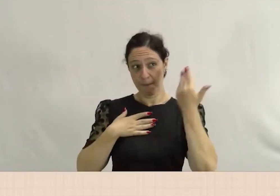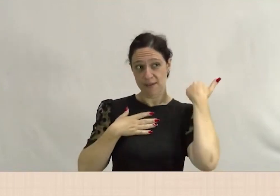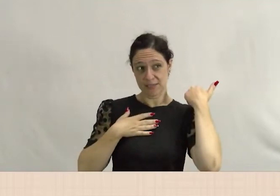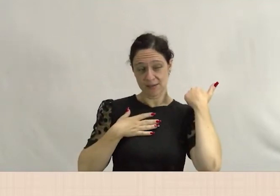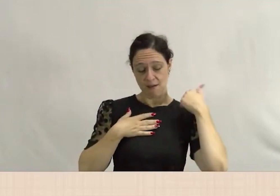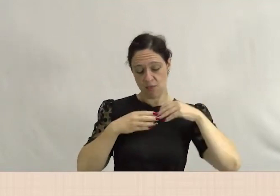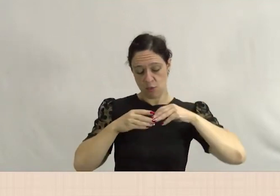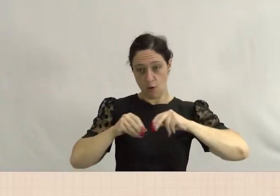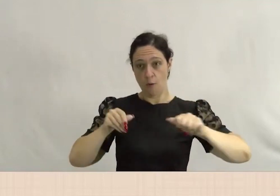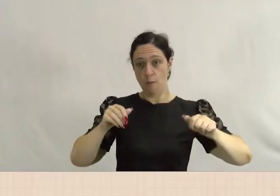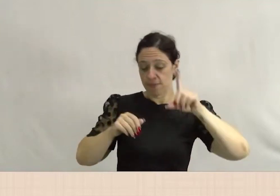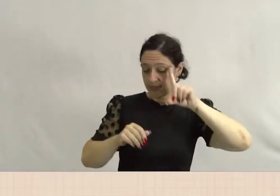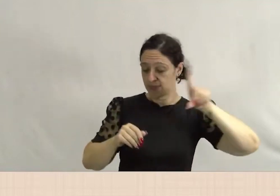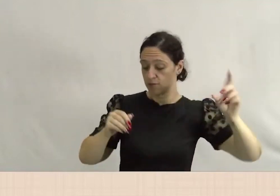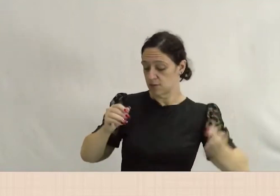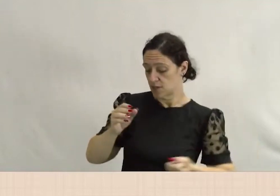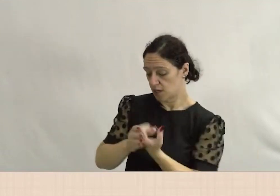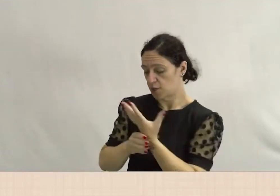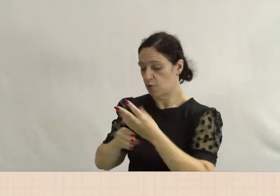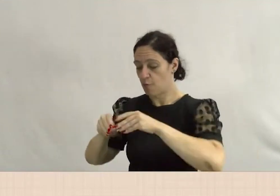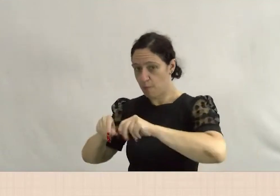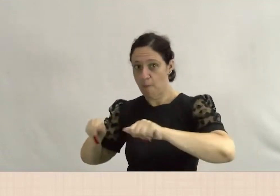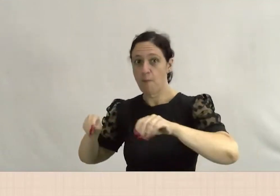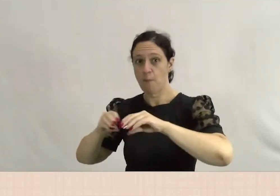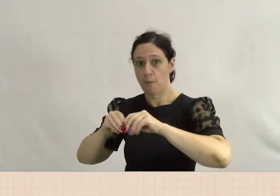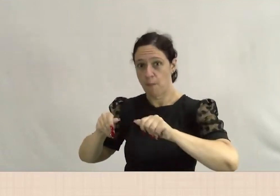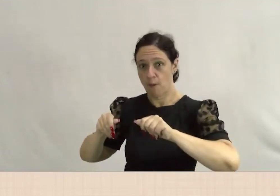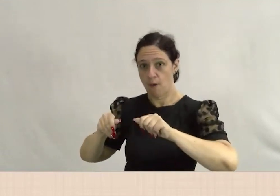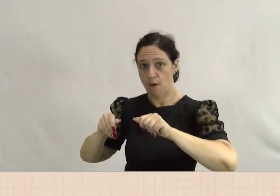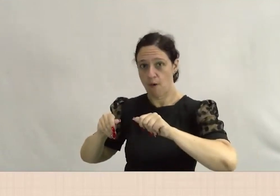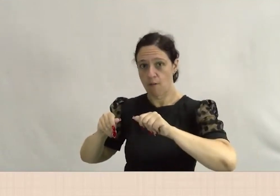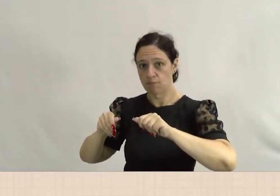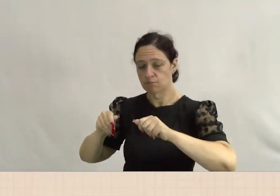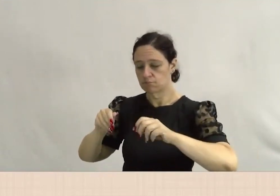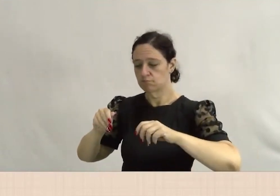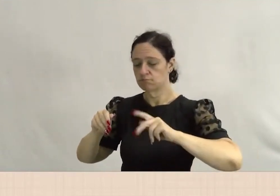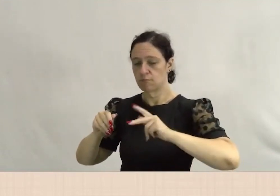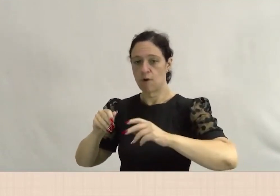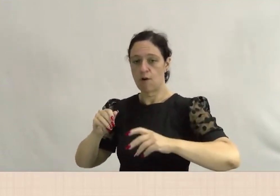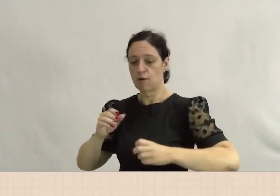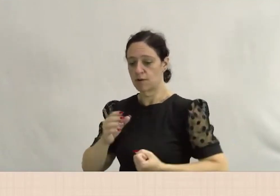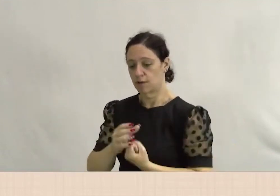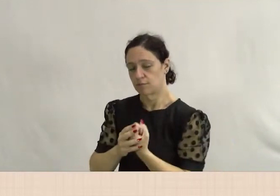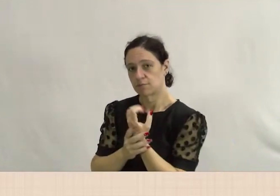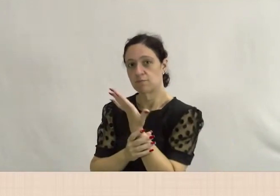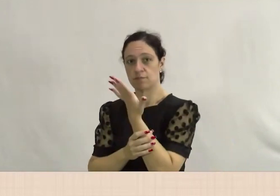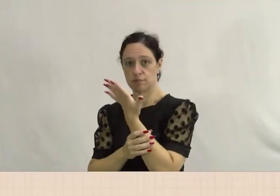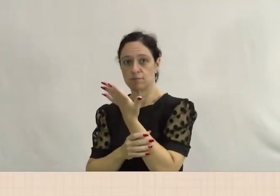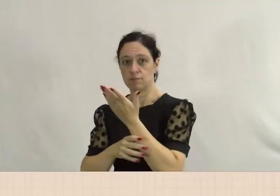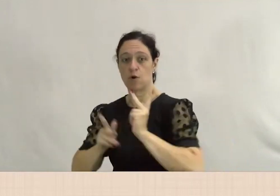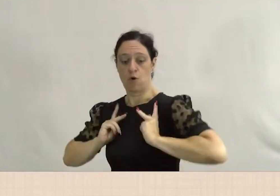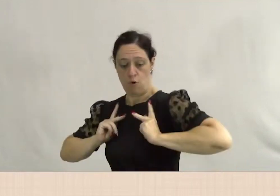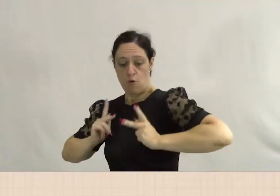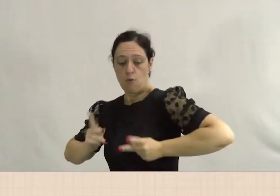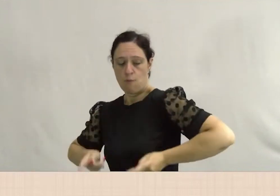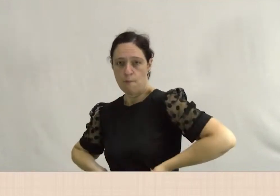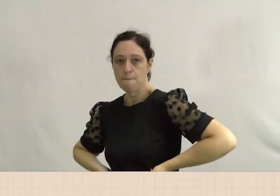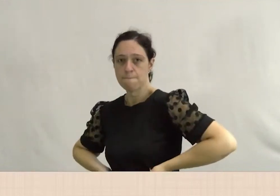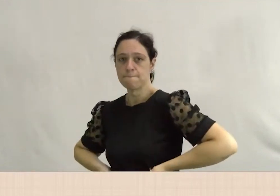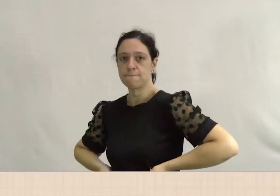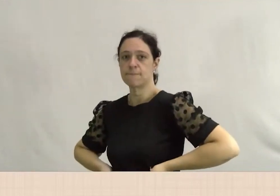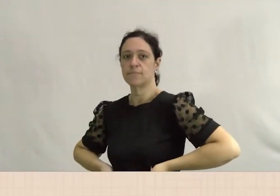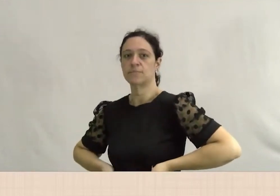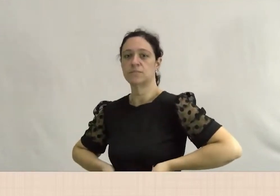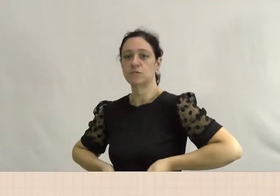quando esse corpo morre, retorna ao pó. Mas Deus criou o homem